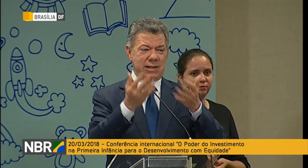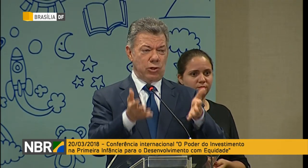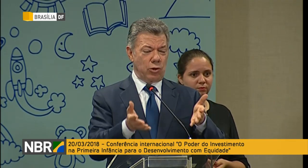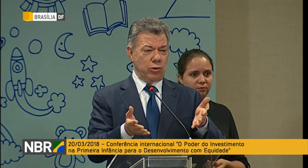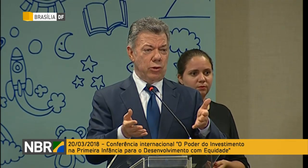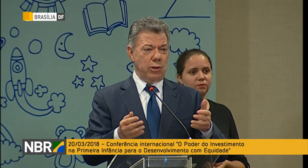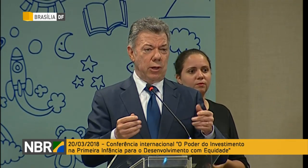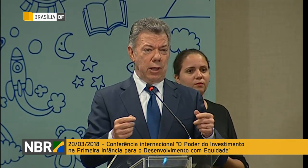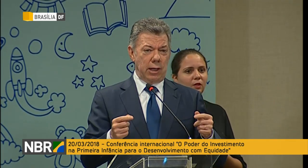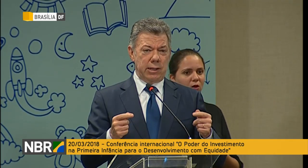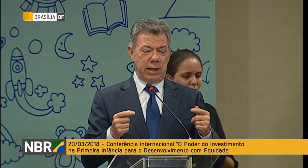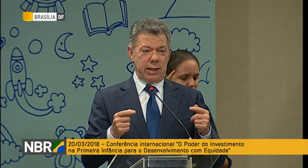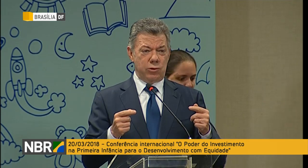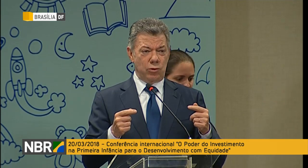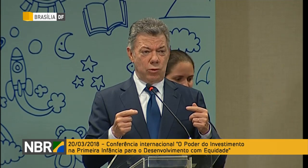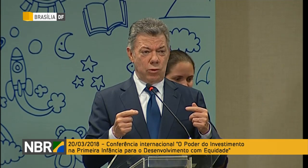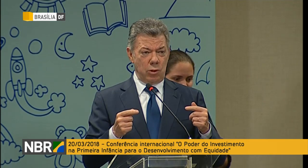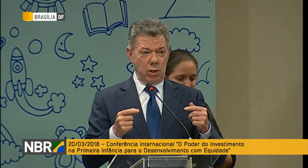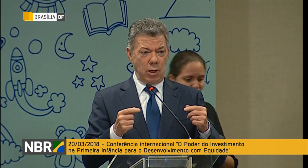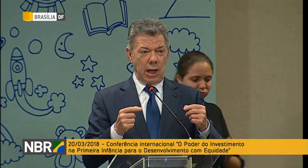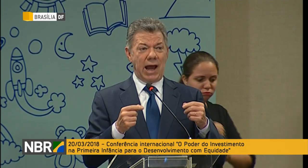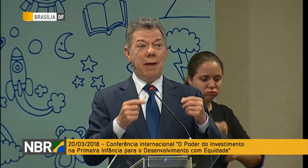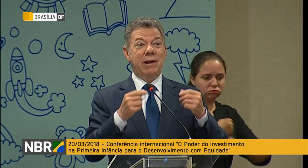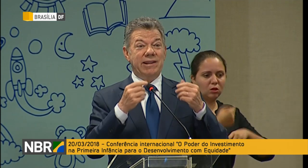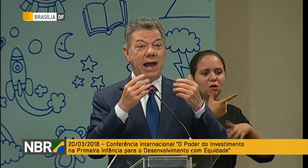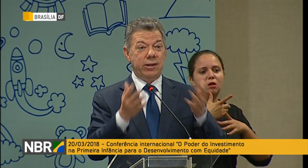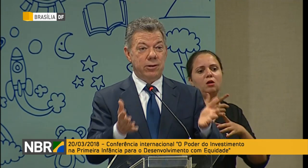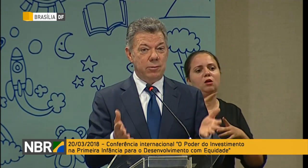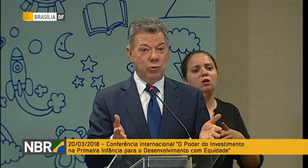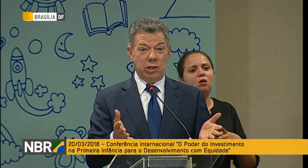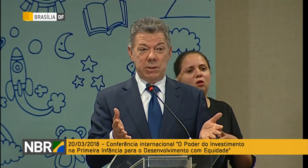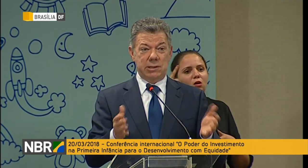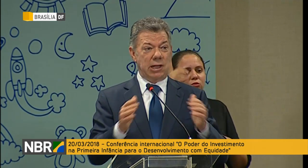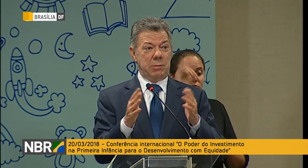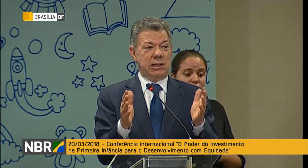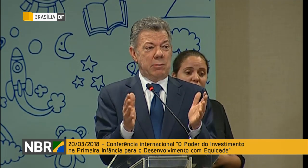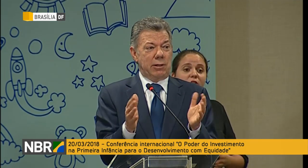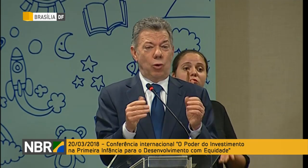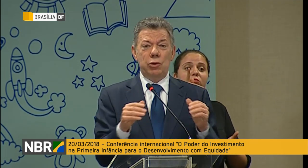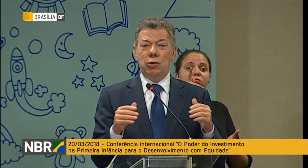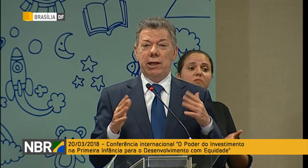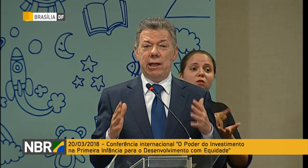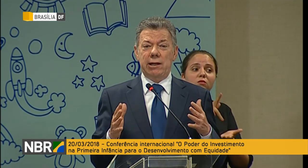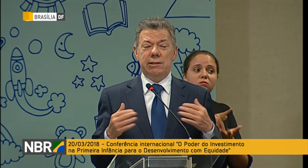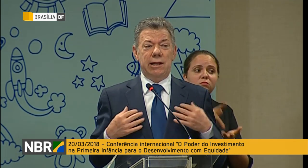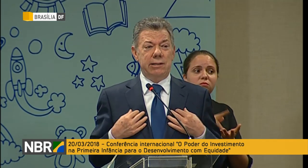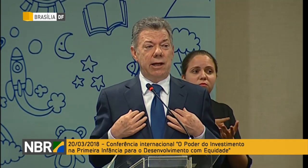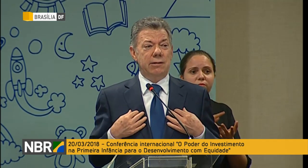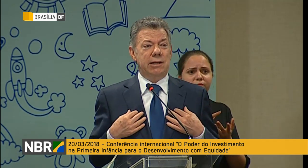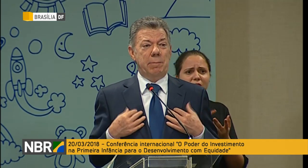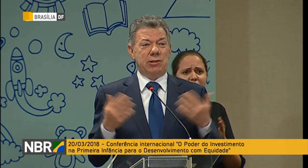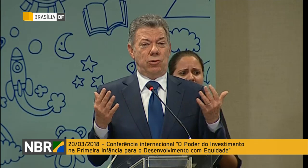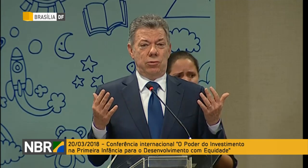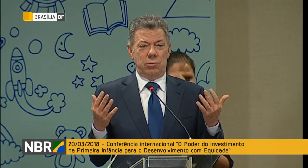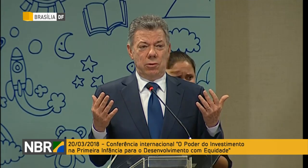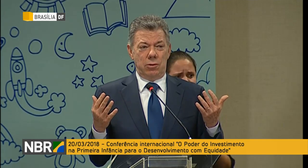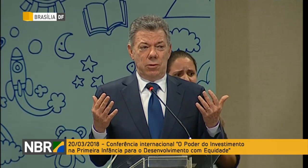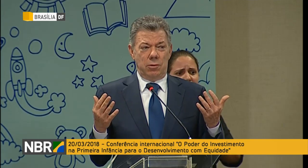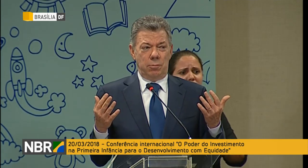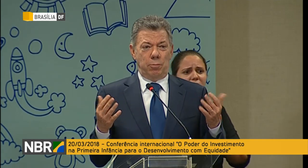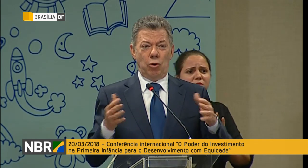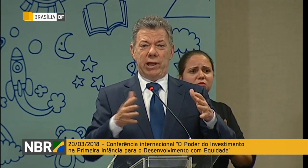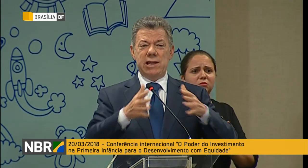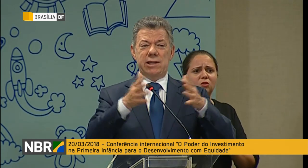à reparação, o direito também à verdade, que muitas vezes as vítimas, o que elas querem